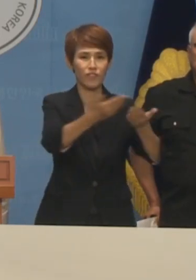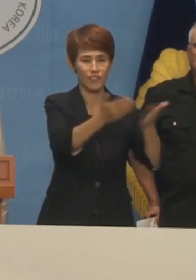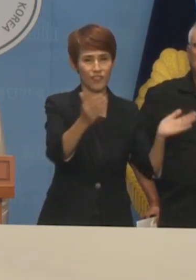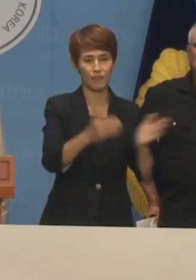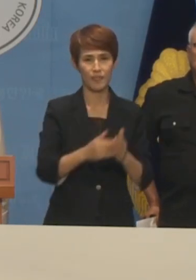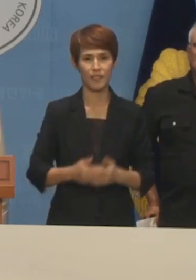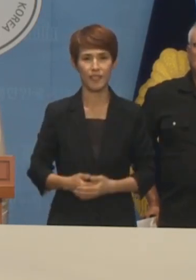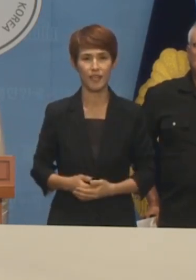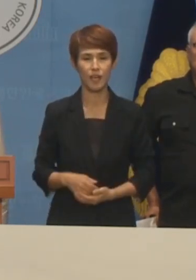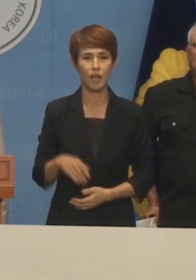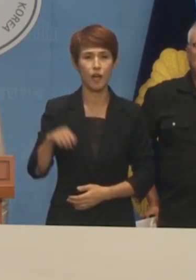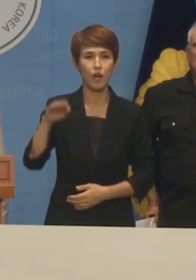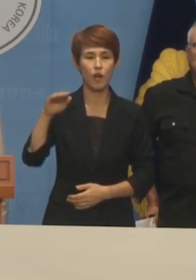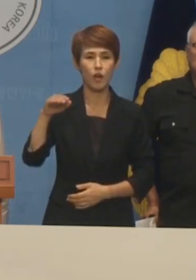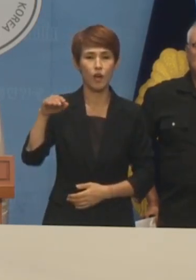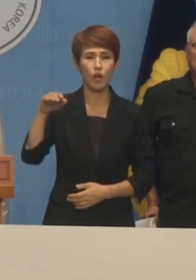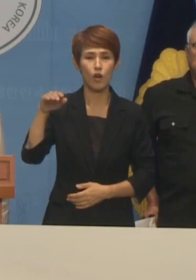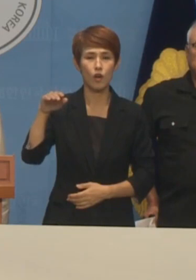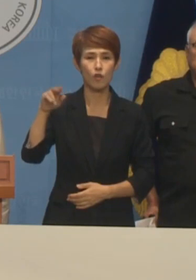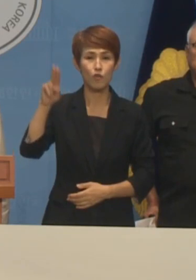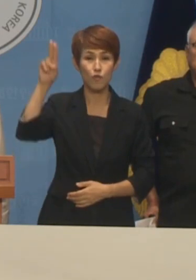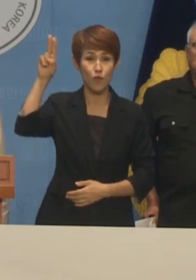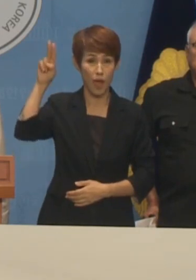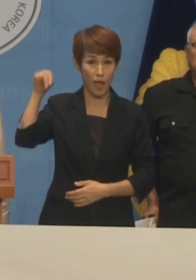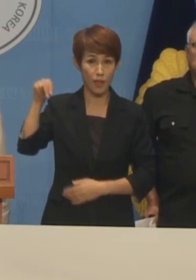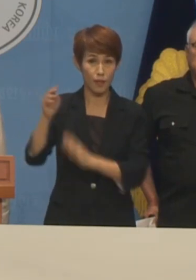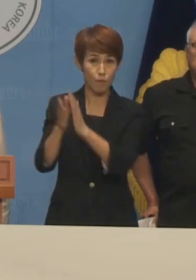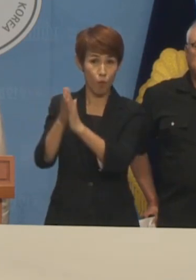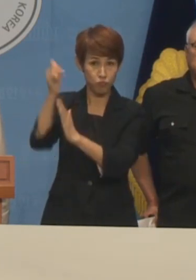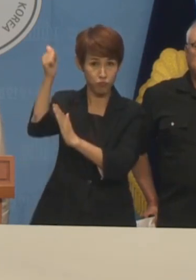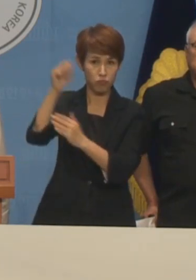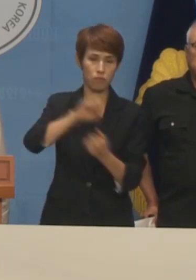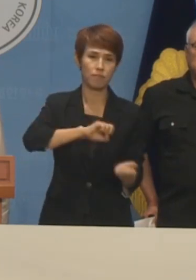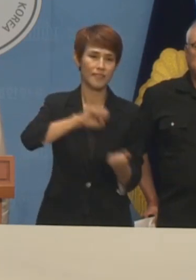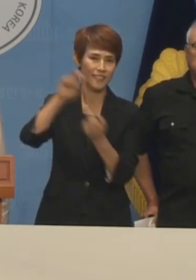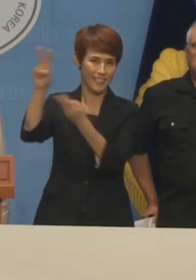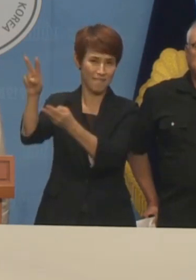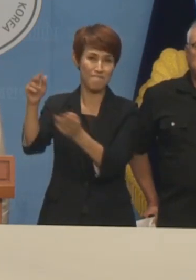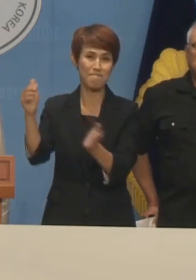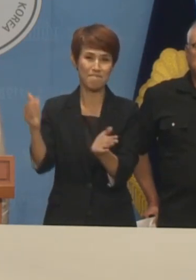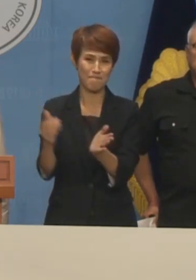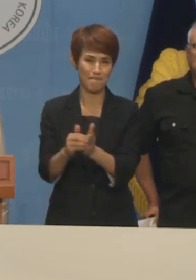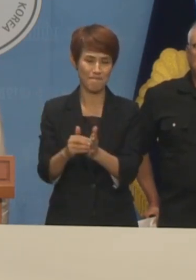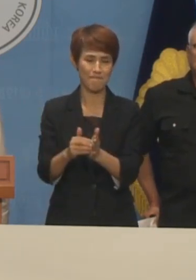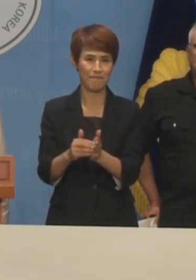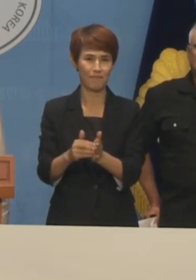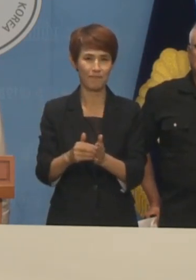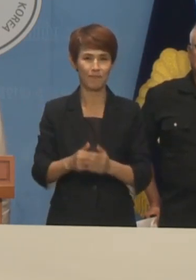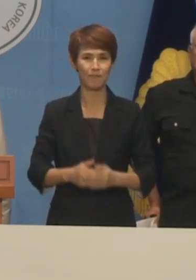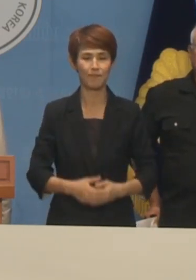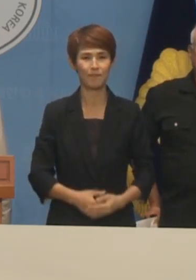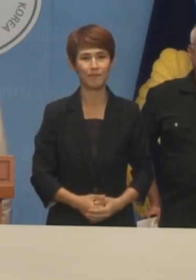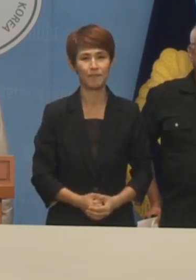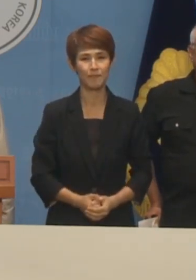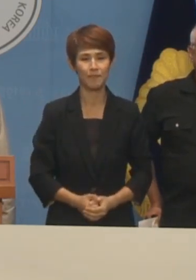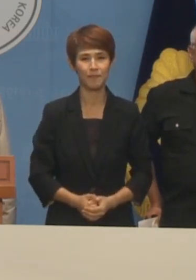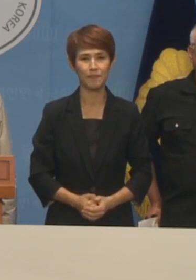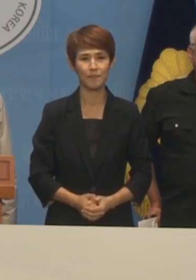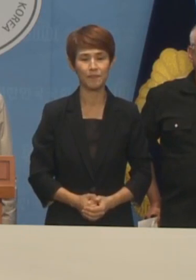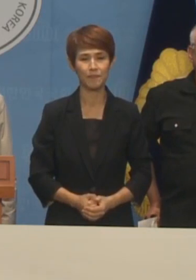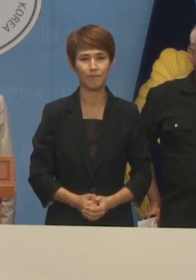EU, 유엔 우리가 본부에까지 다 등기로 우리가 우편물을 보냈는데요. 그런데